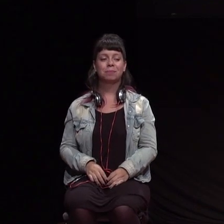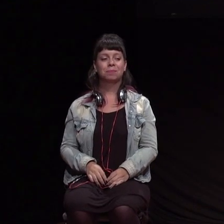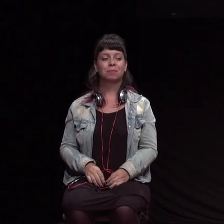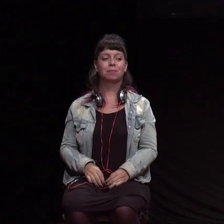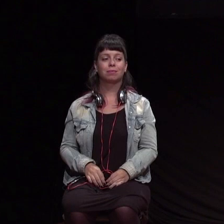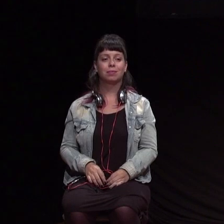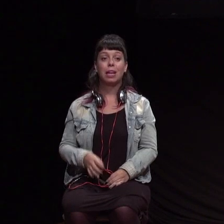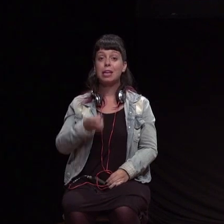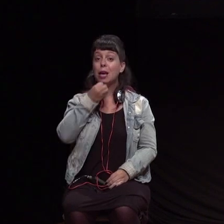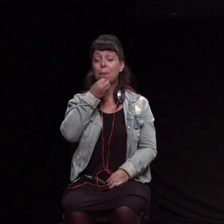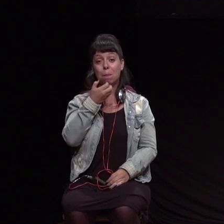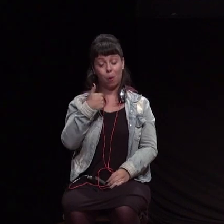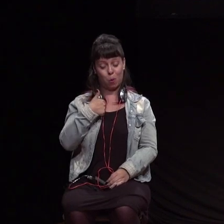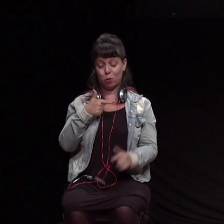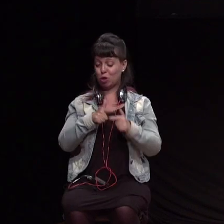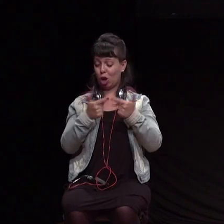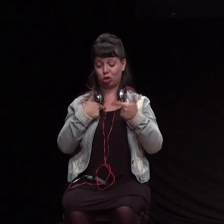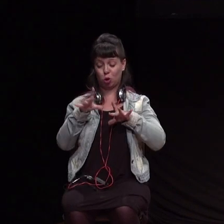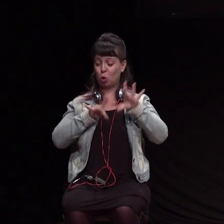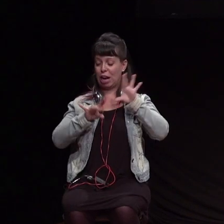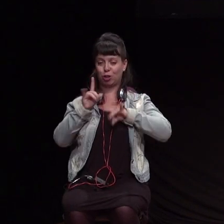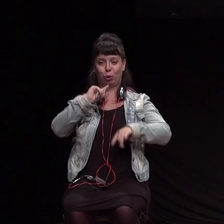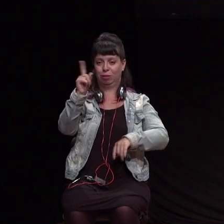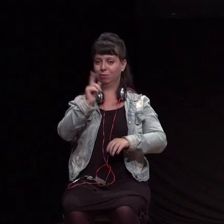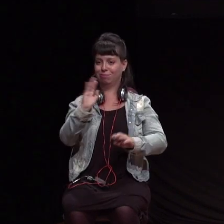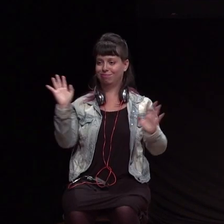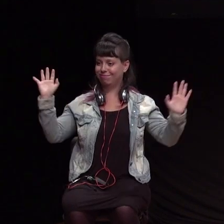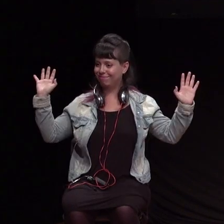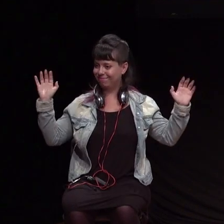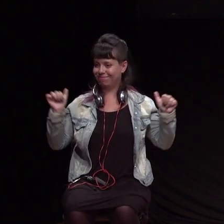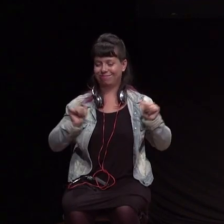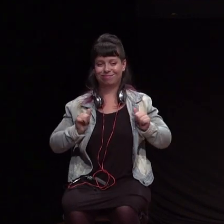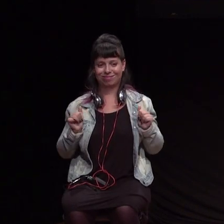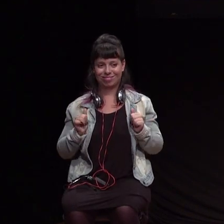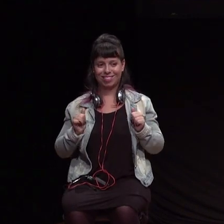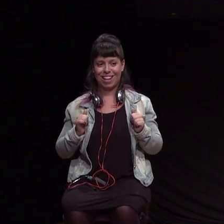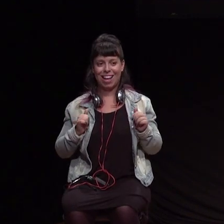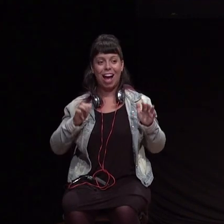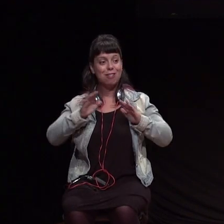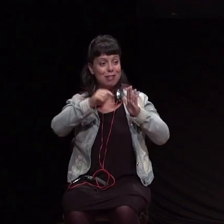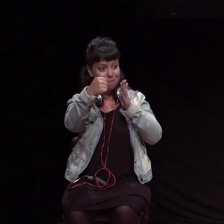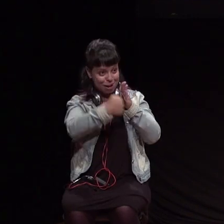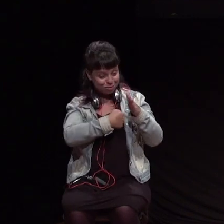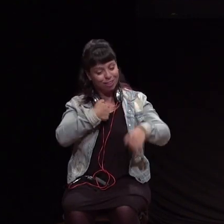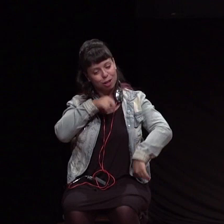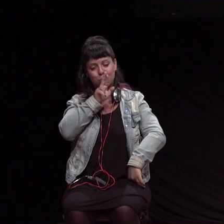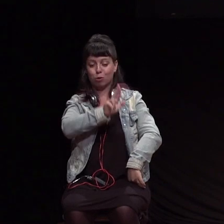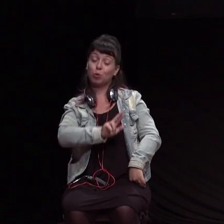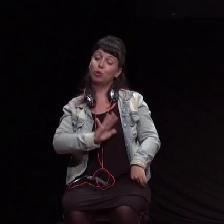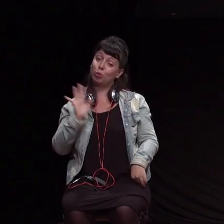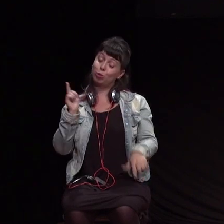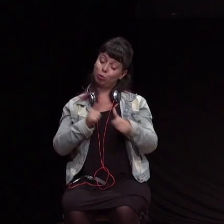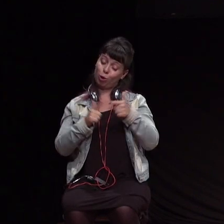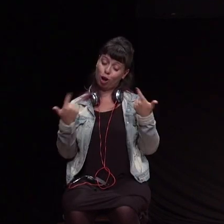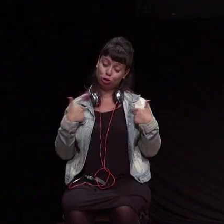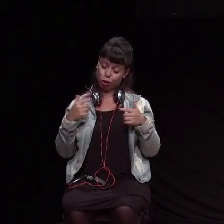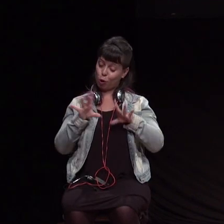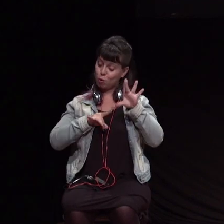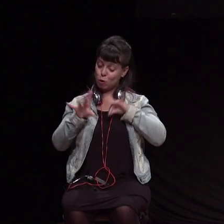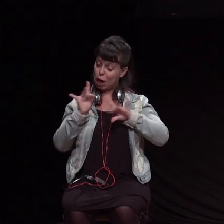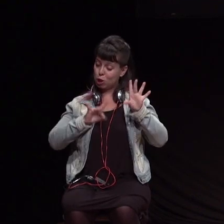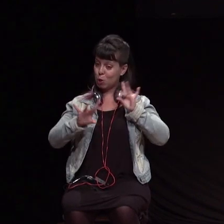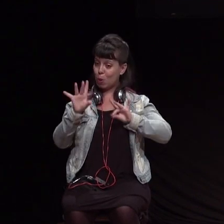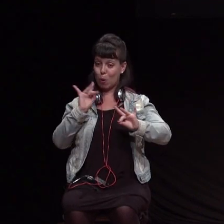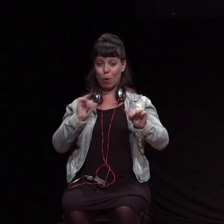Ainda bem que eu não sou curador, nem, né? Eu não tenho. É a resposta que muitas vezes eu dou quando me fazem essa pergunta, porque eu não quero estar no lugar de ter